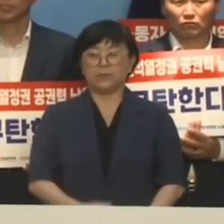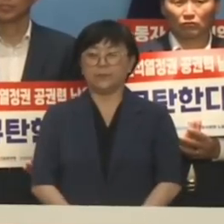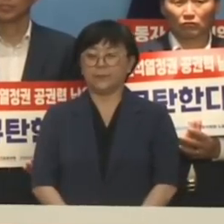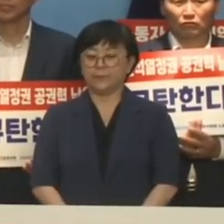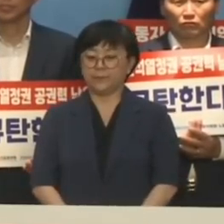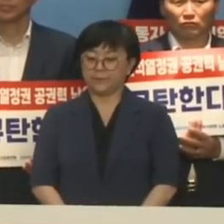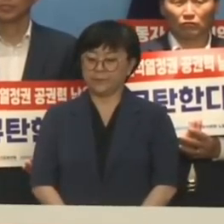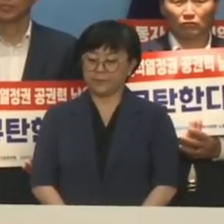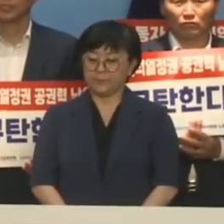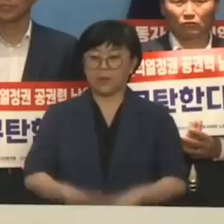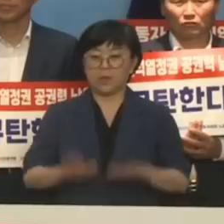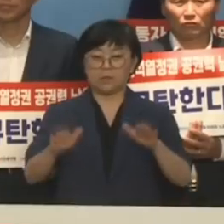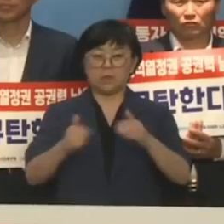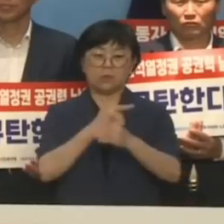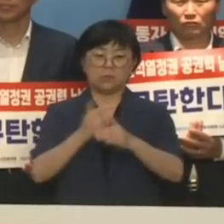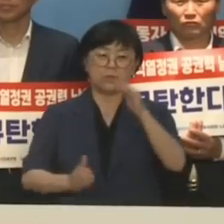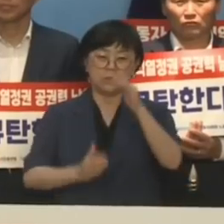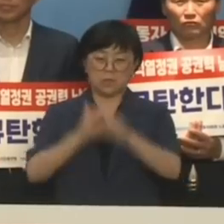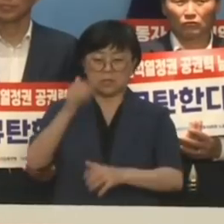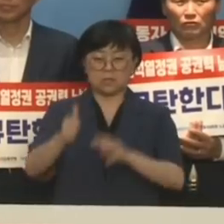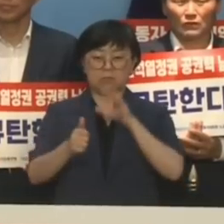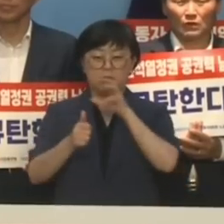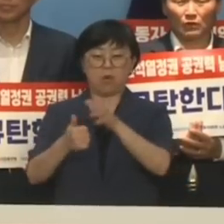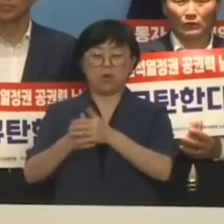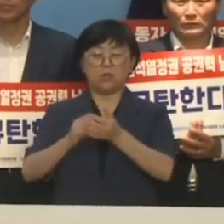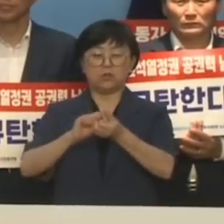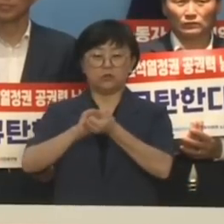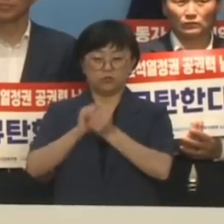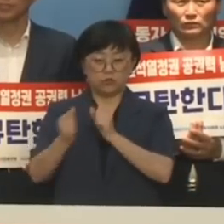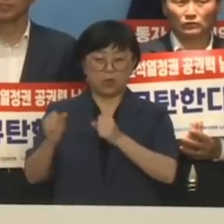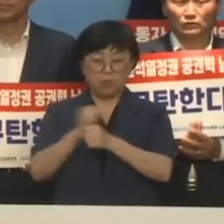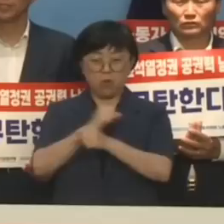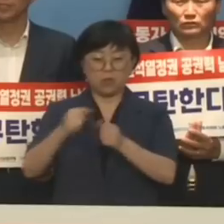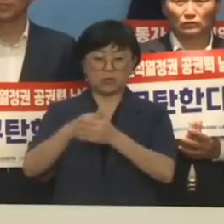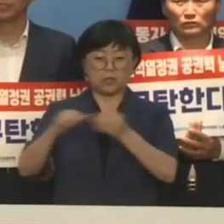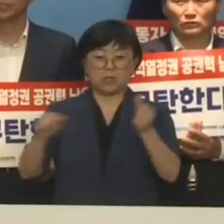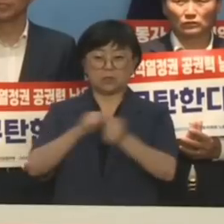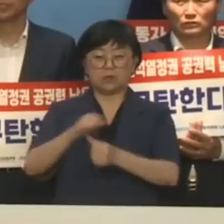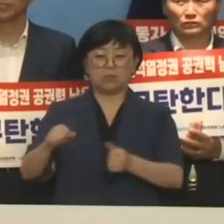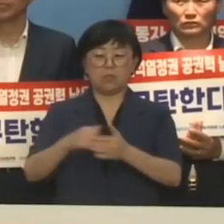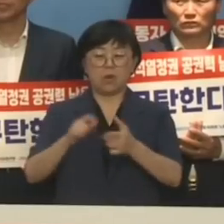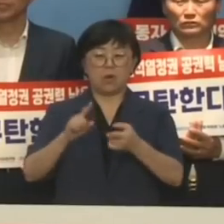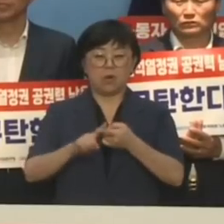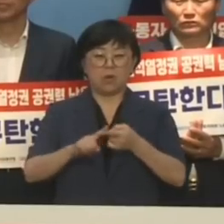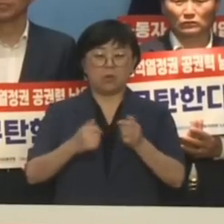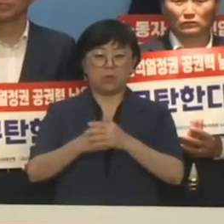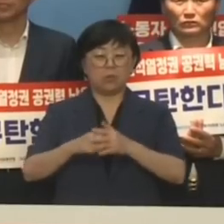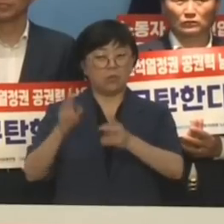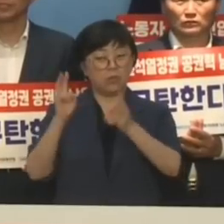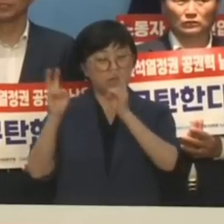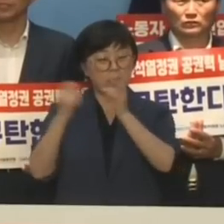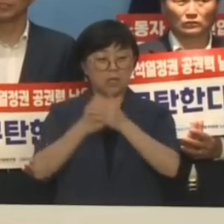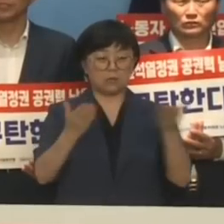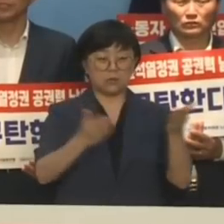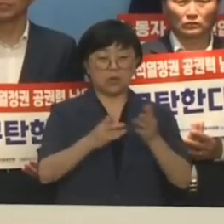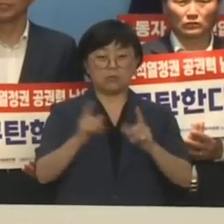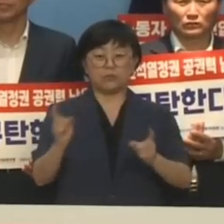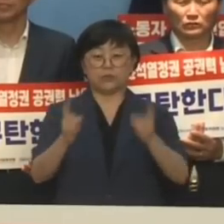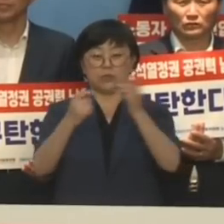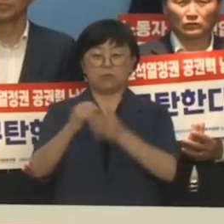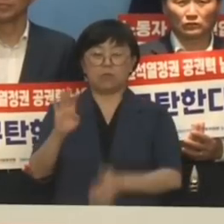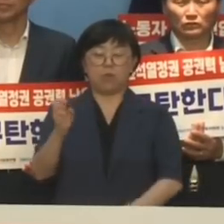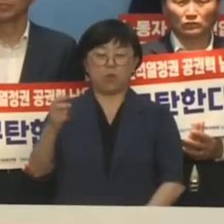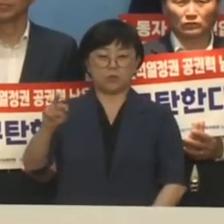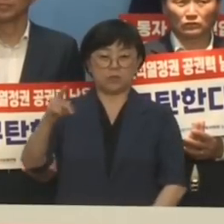사실입니다. 이번 과잉 진압 국가폭력 사태의 원인은 주식회사 포은의 노사 분쟁도 결국